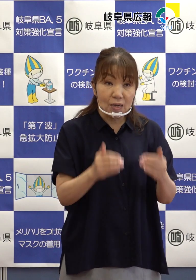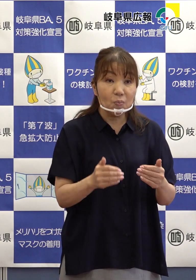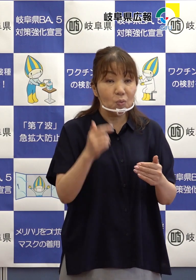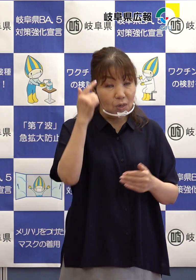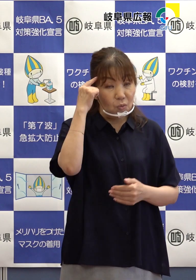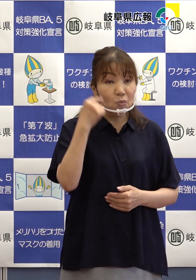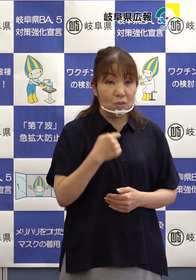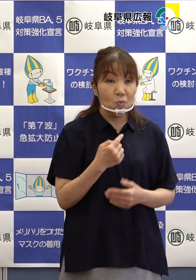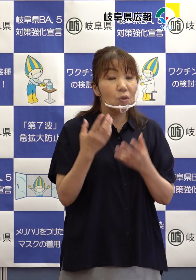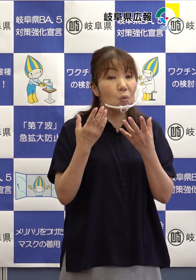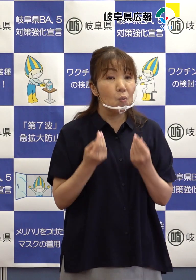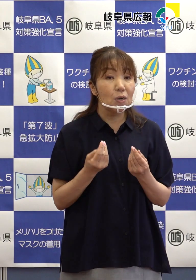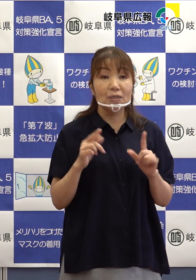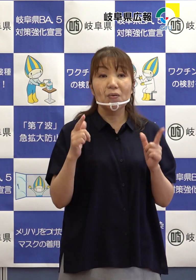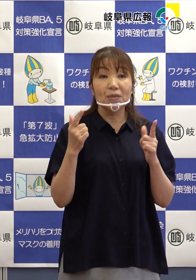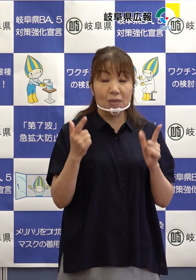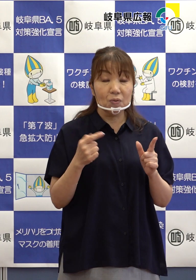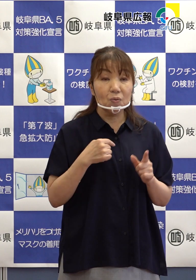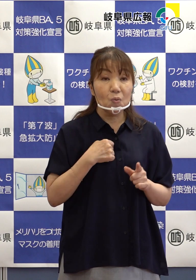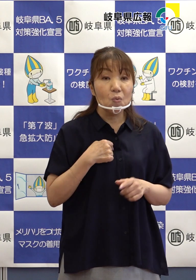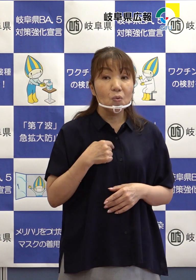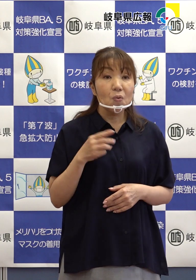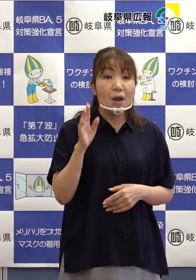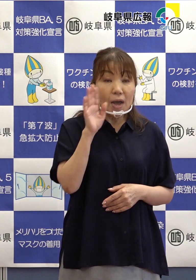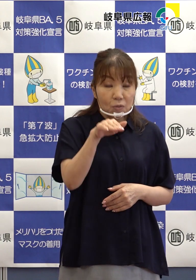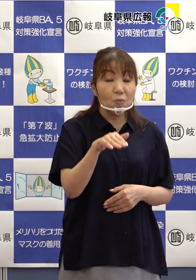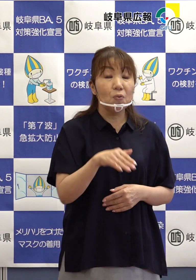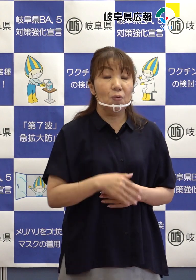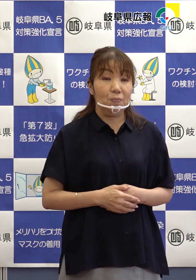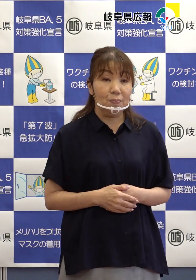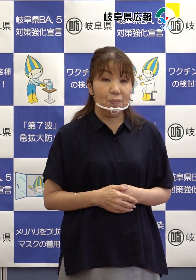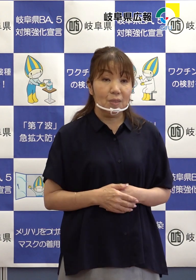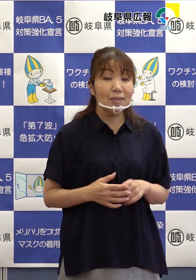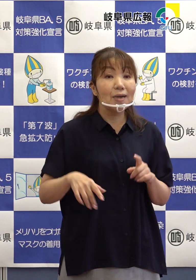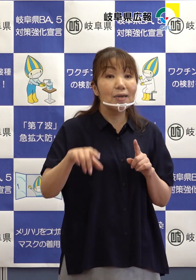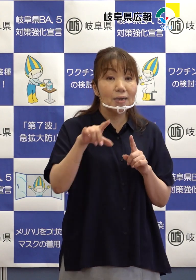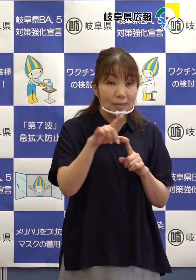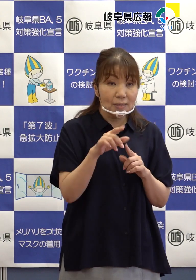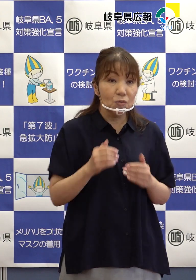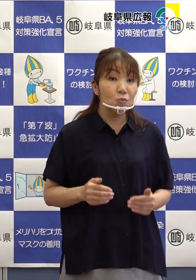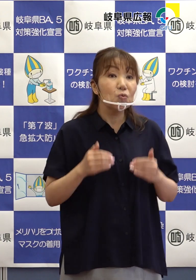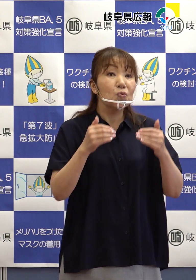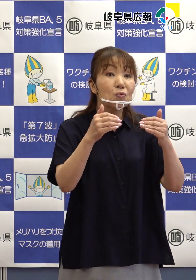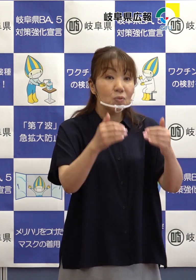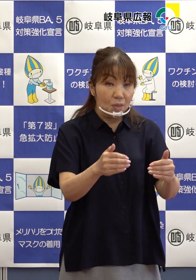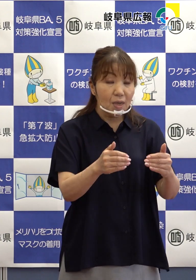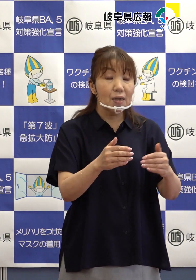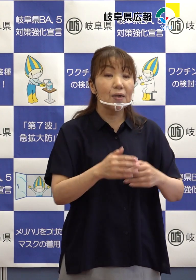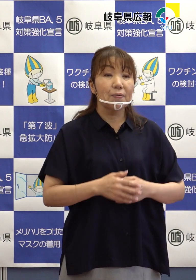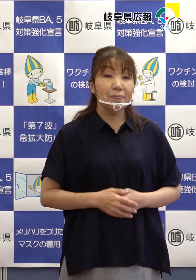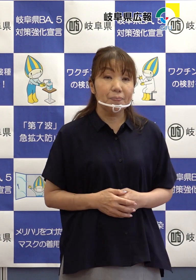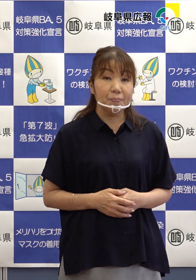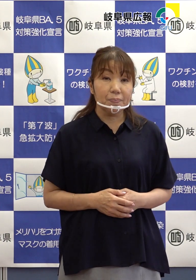まあそれで終わるわけではなしに私ども実はこの子の底の後ですねさらに進んで